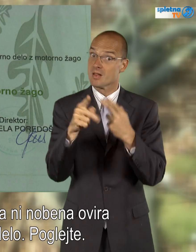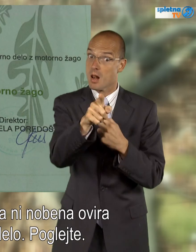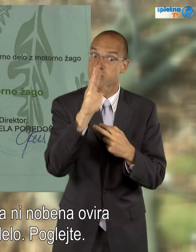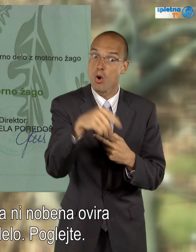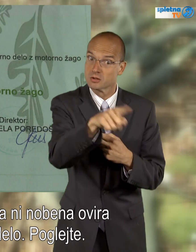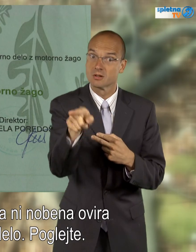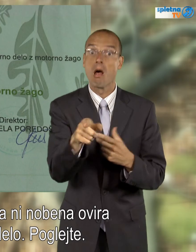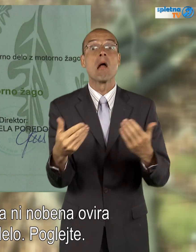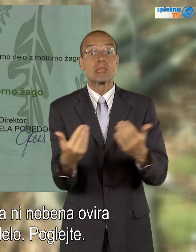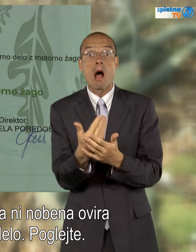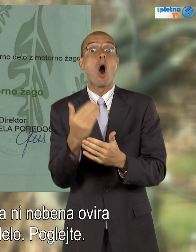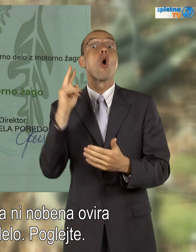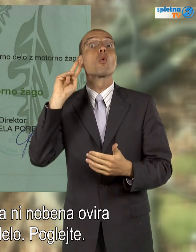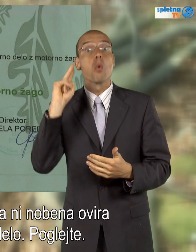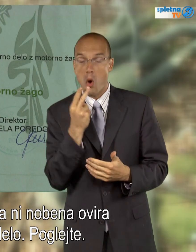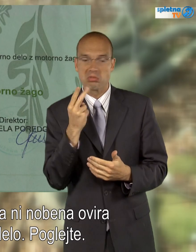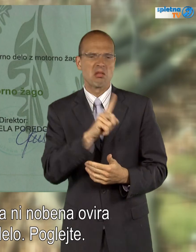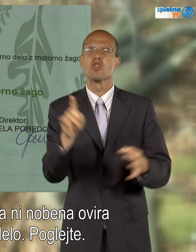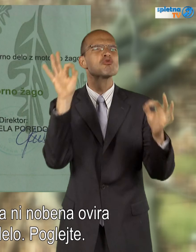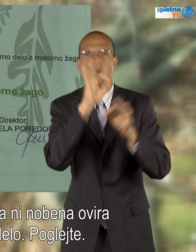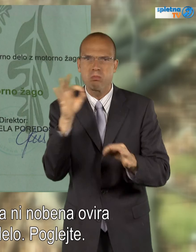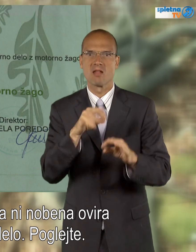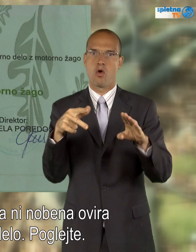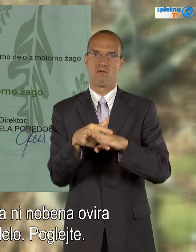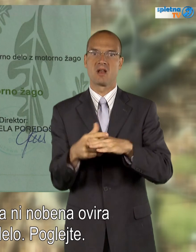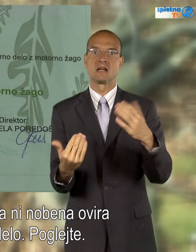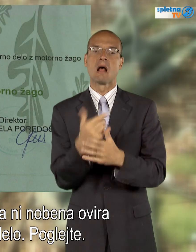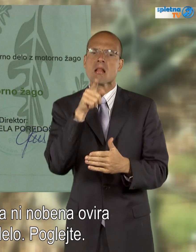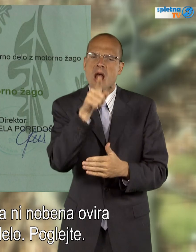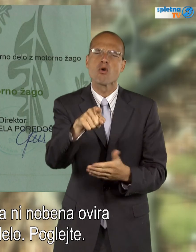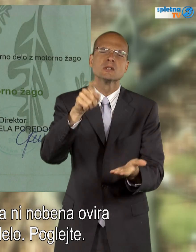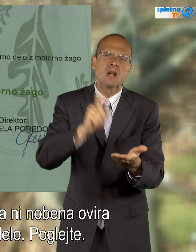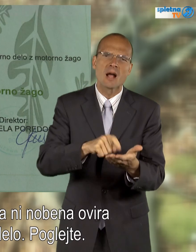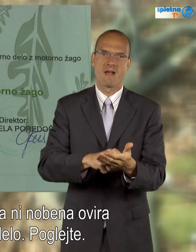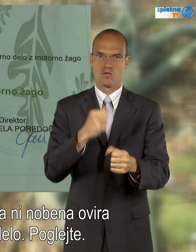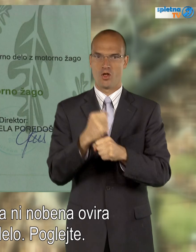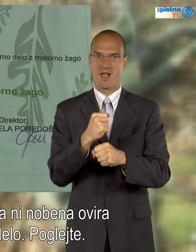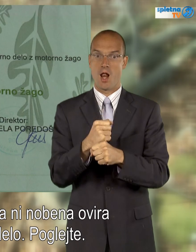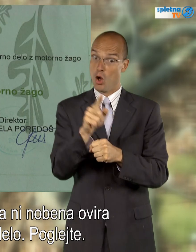Videli boste, da gluhota ni nobena ovira za tako zahtevno delo.